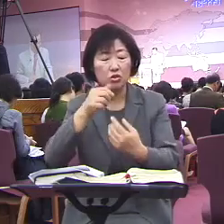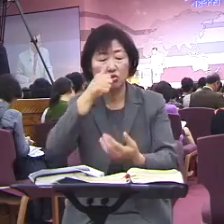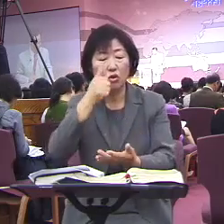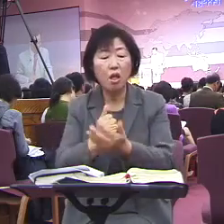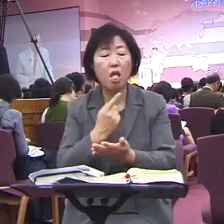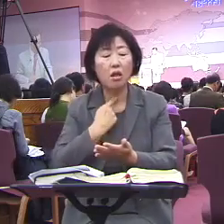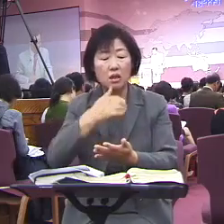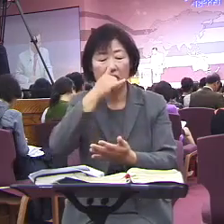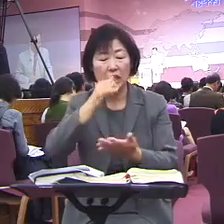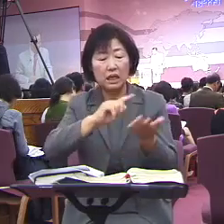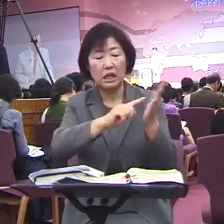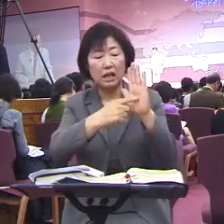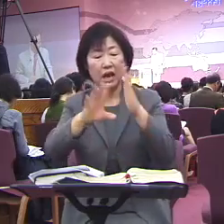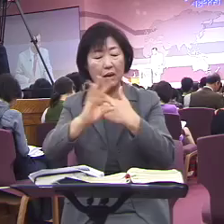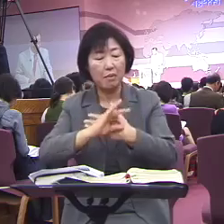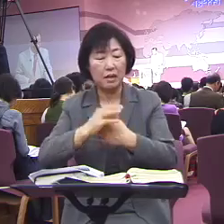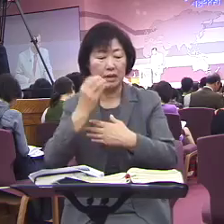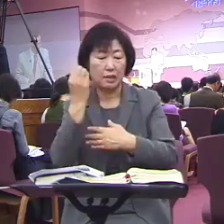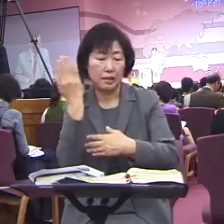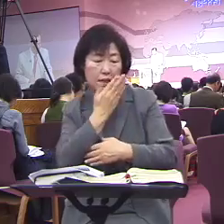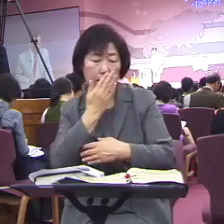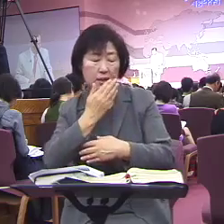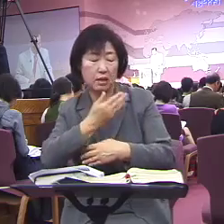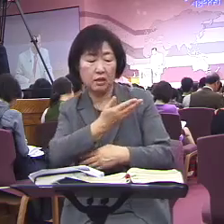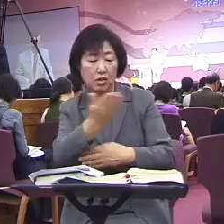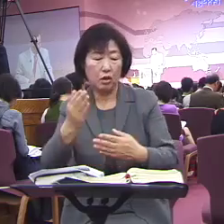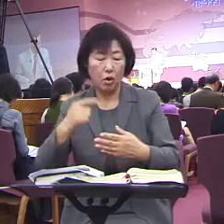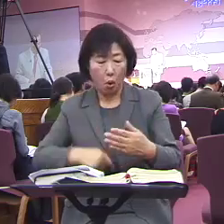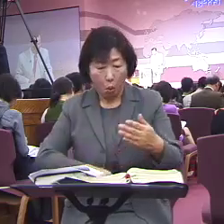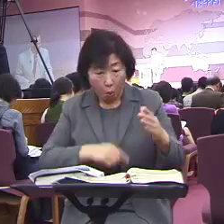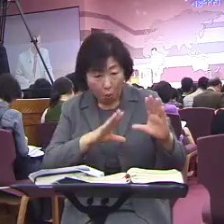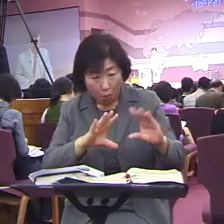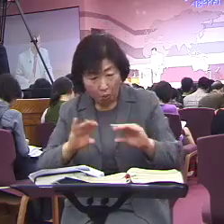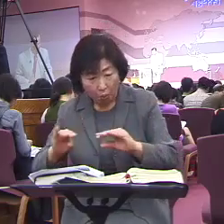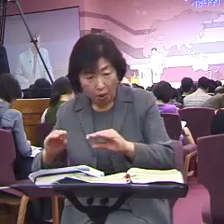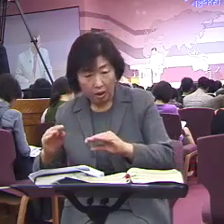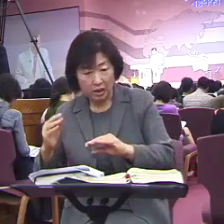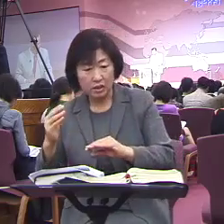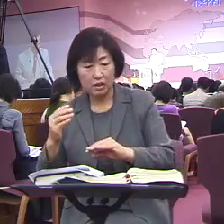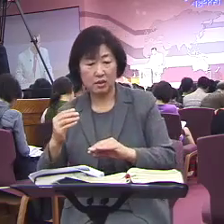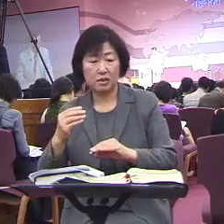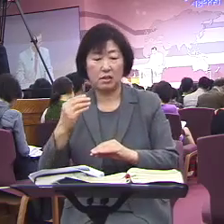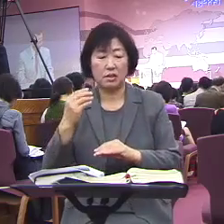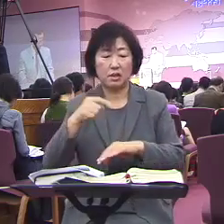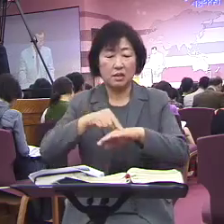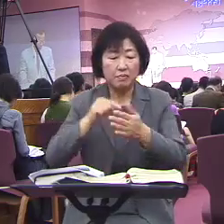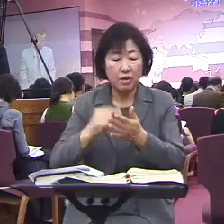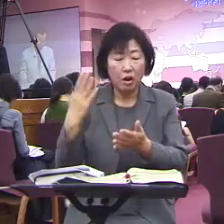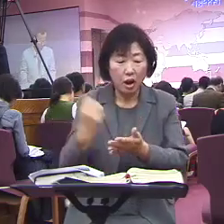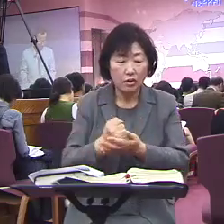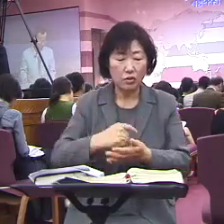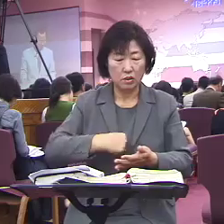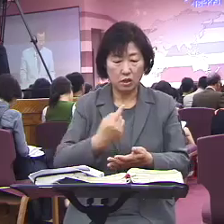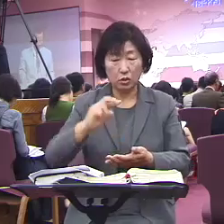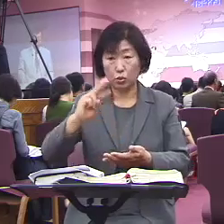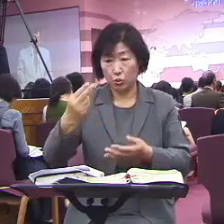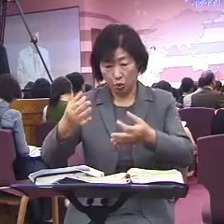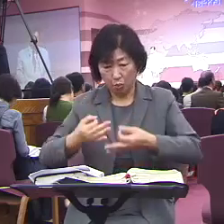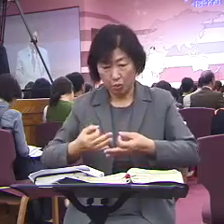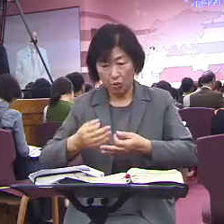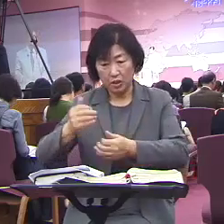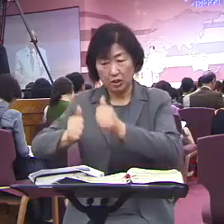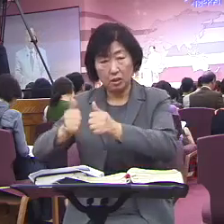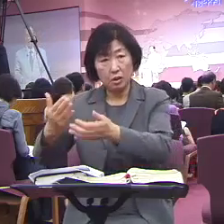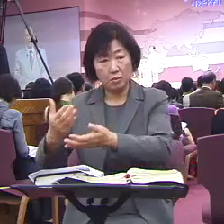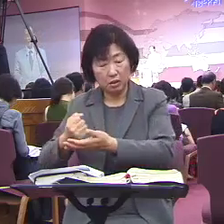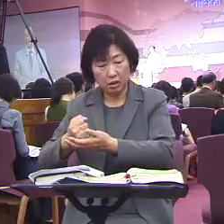범죄한 일이 드러나거든 신령한 너희는 온유한 심령으로 그러한 자를 바로잡고 내 자신을 돌아보아 너도 시험을